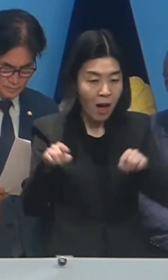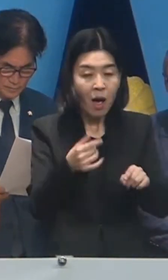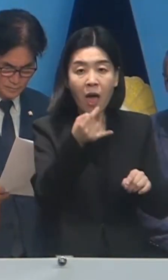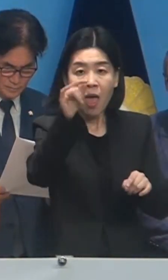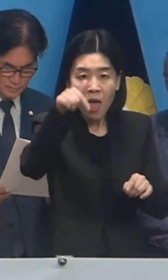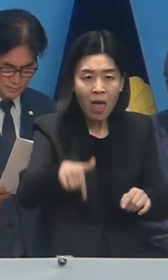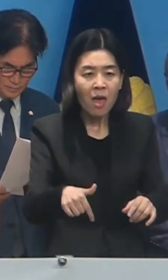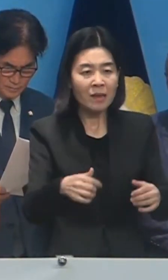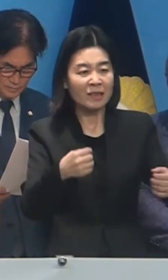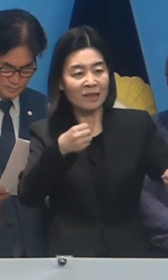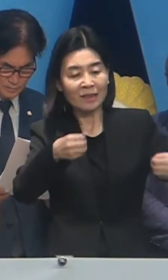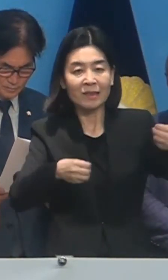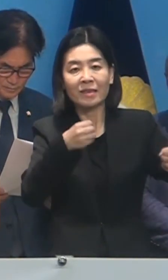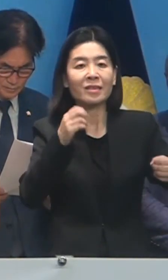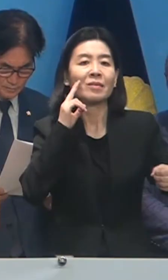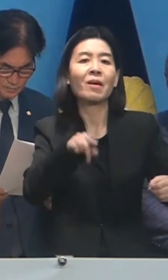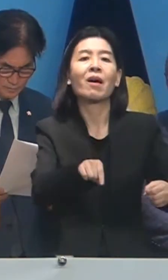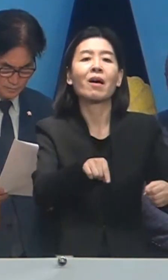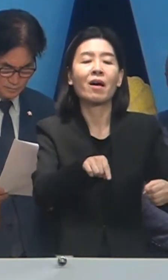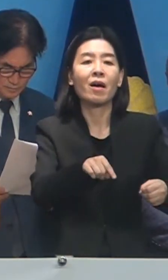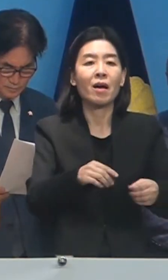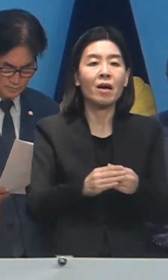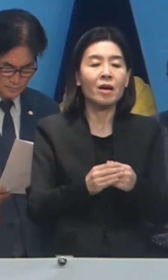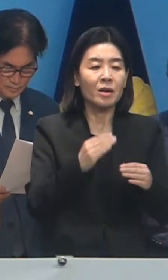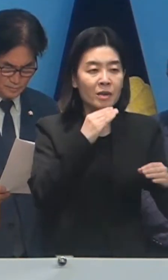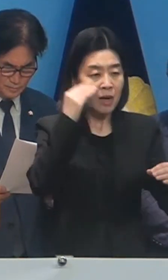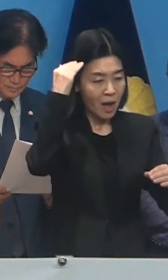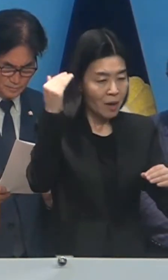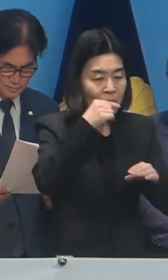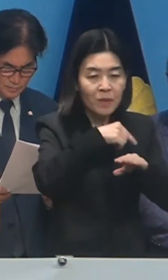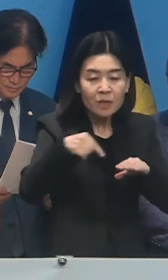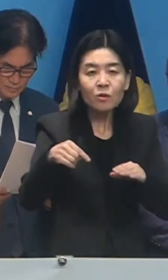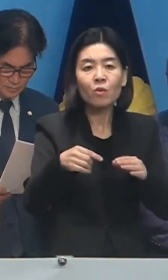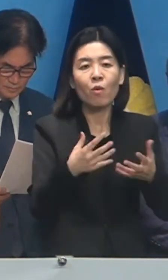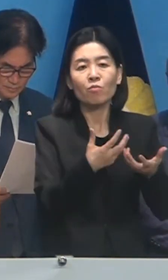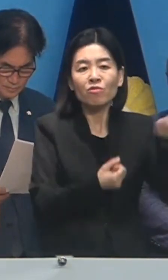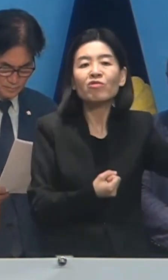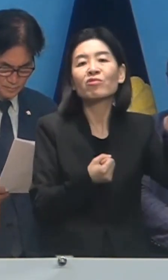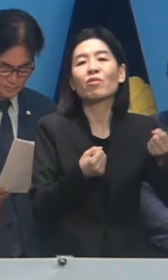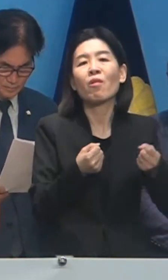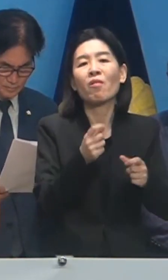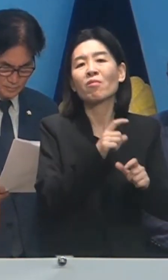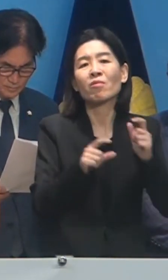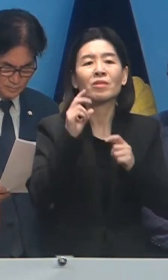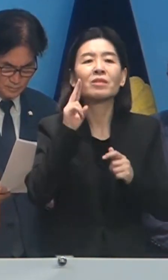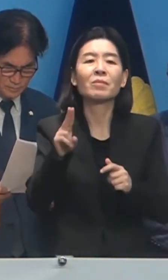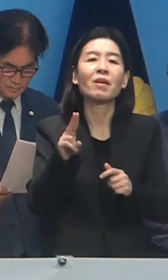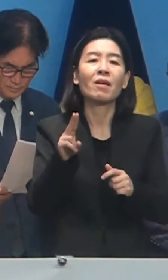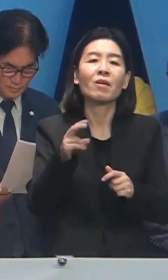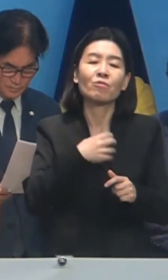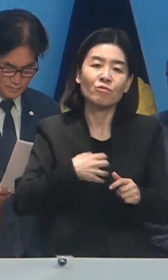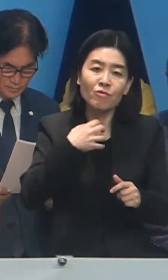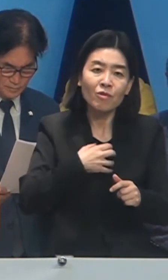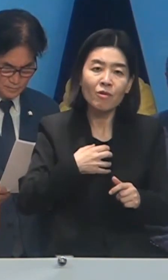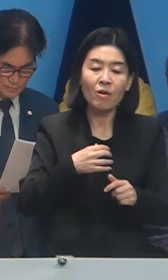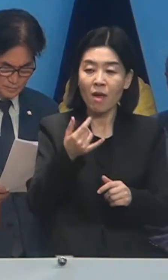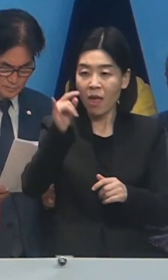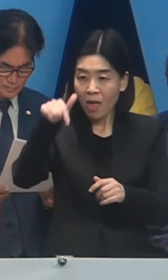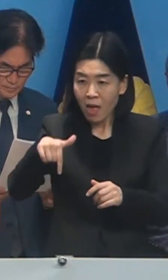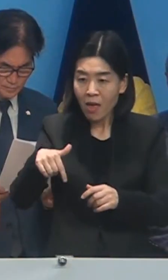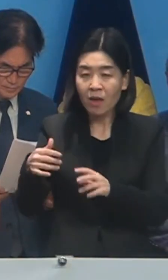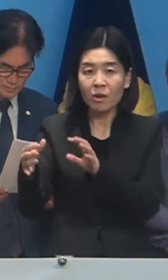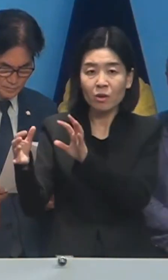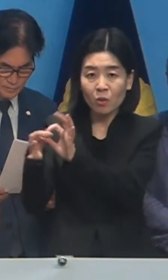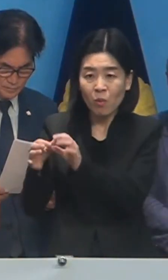더욱 격화된다. 반통일적인 민족 분열을 가속화하는 정책이다. 핵과 동맹을 기반으로